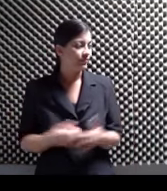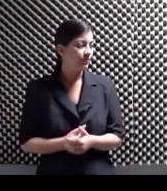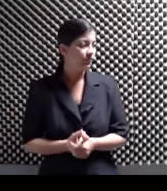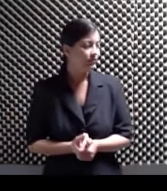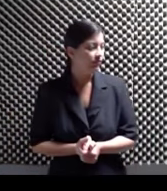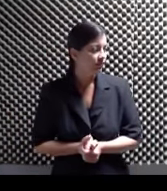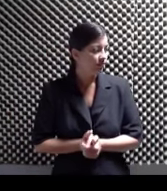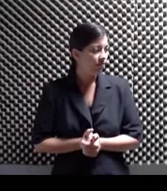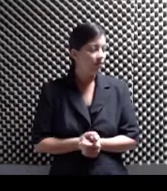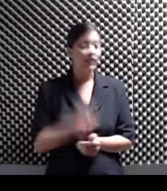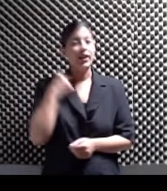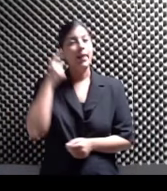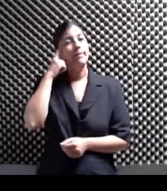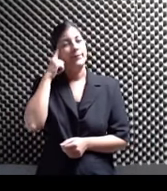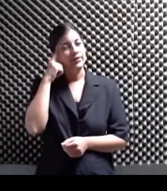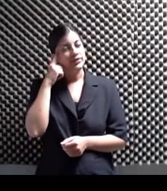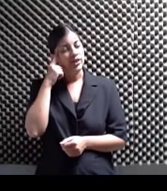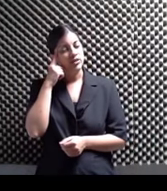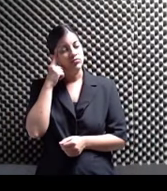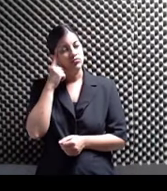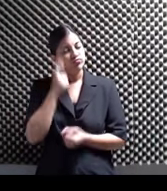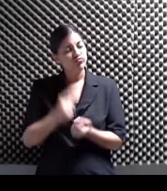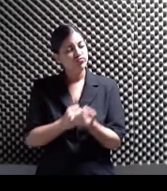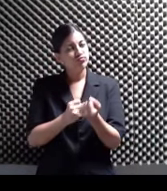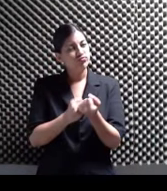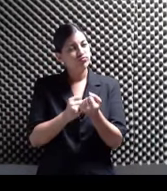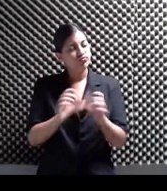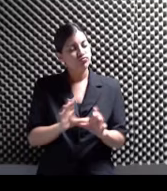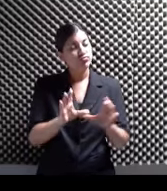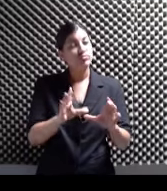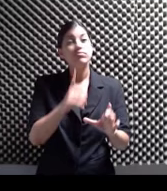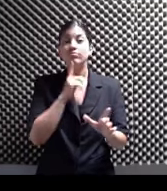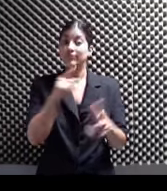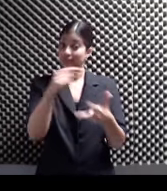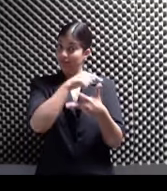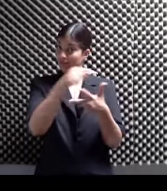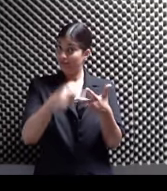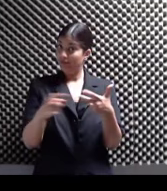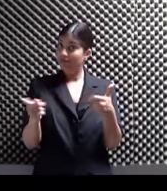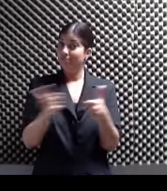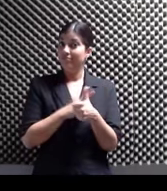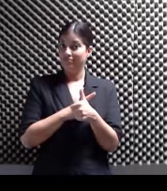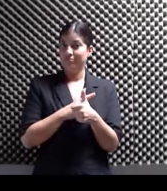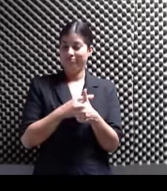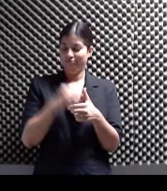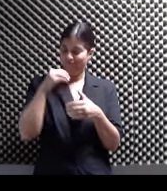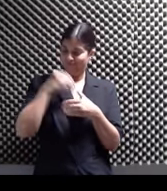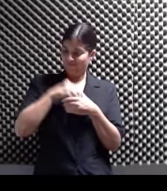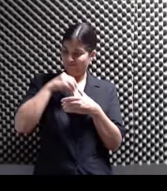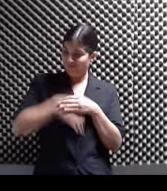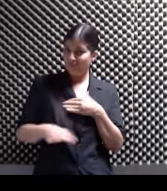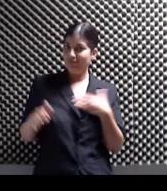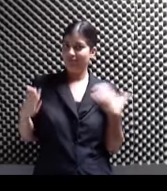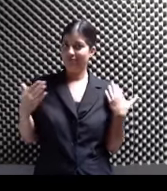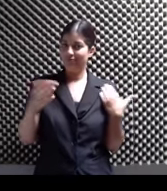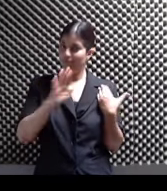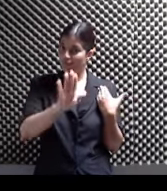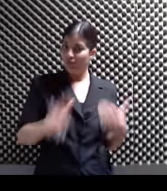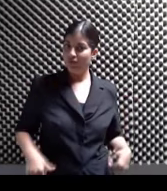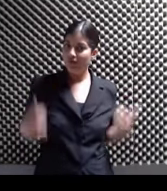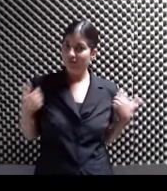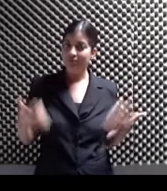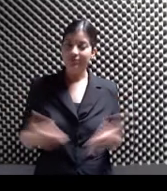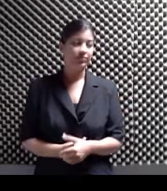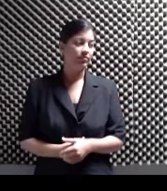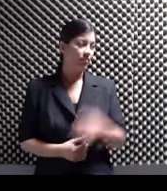estimulada también por la mente. Entonces, estos tres cuerpos realmente son los que tú habitas y los que habitan en ti, ¿no? Y